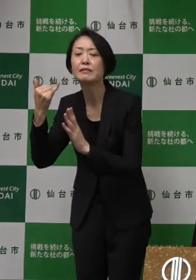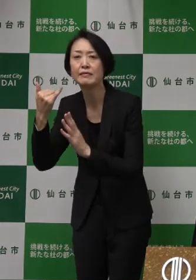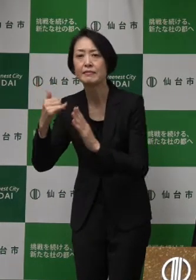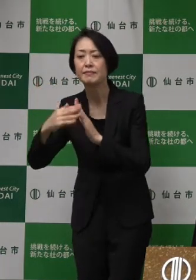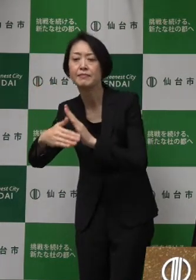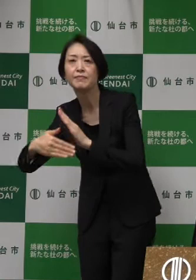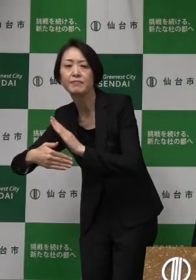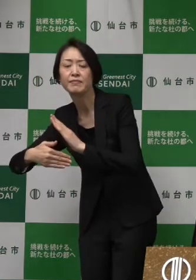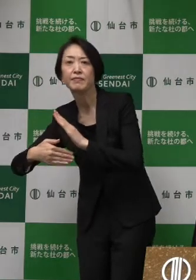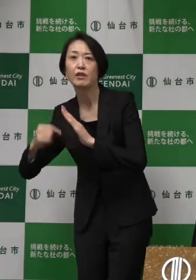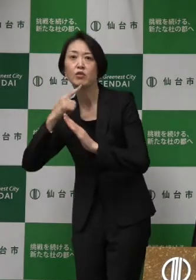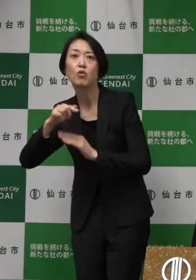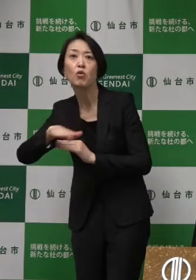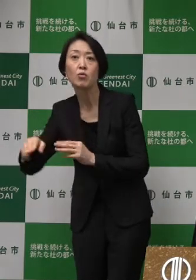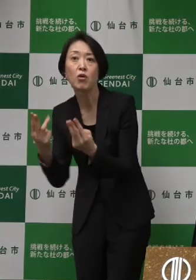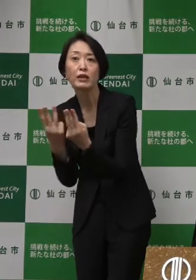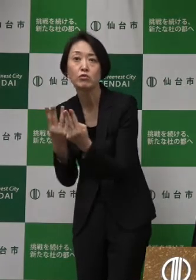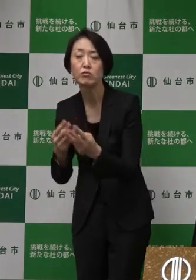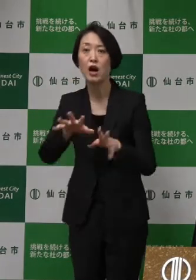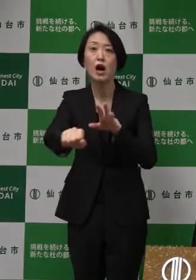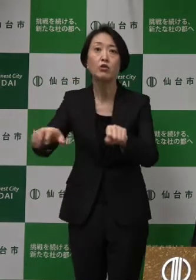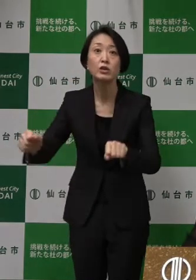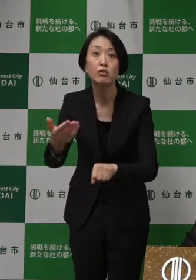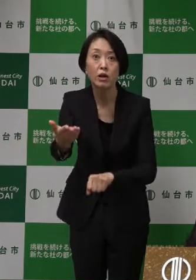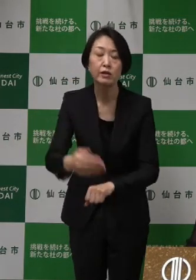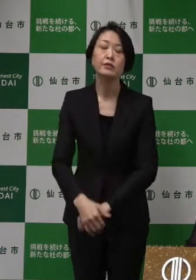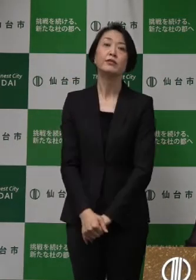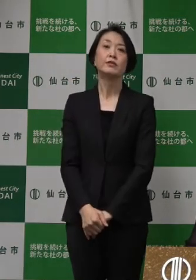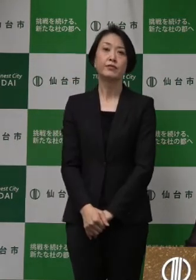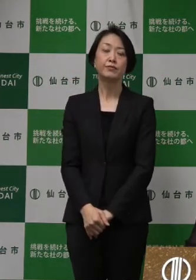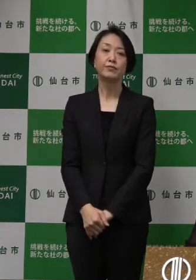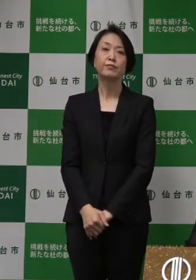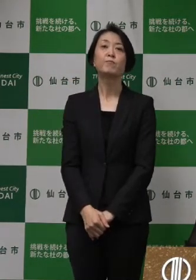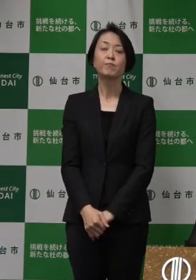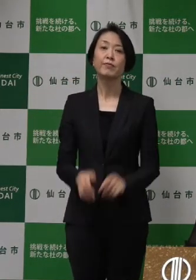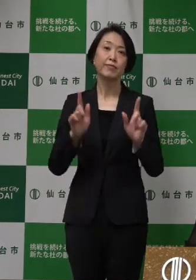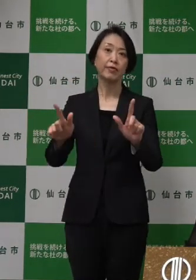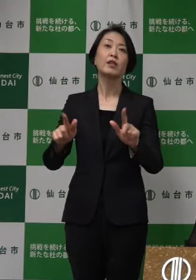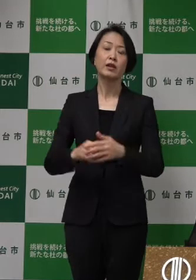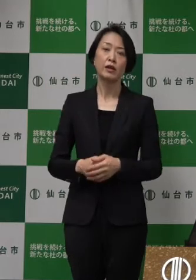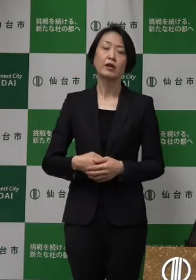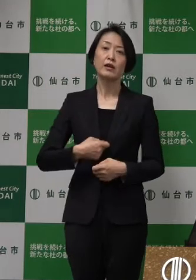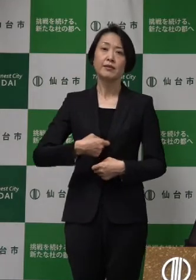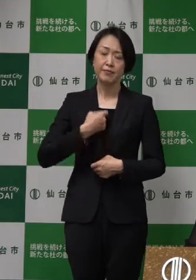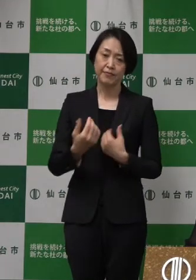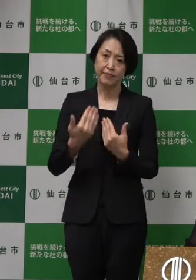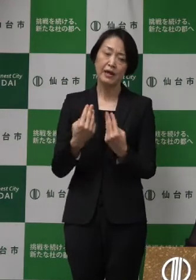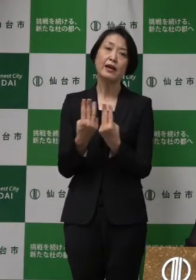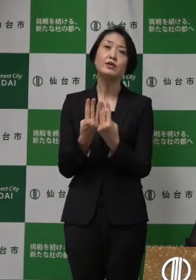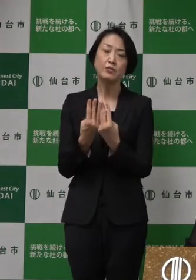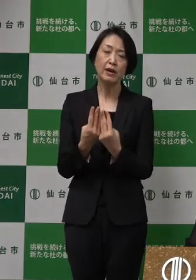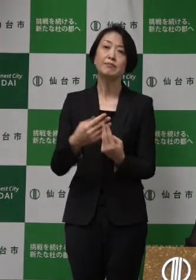は、把握していらっしゃるんでしょうか。 ですね、正確な数は私の手元に届いておりませんけれども